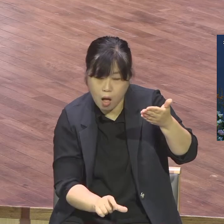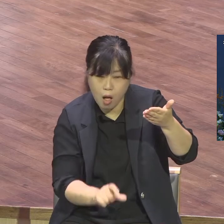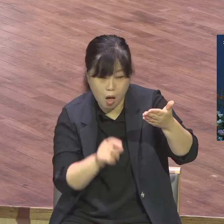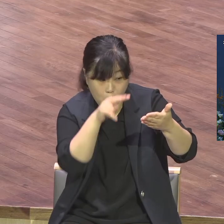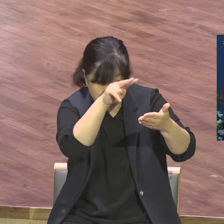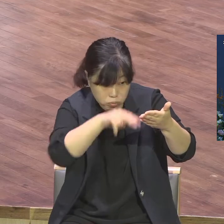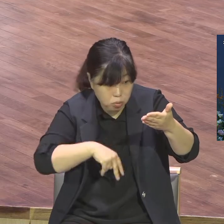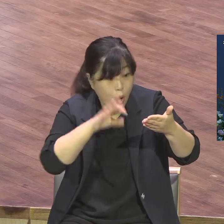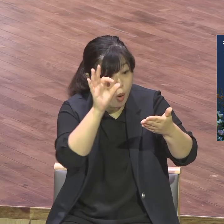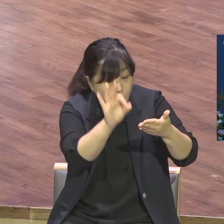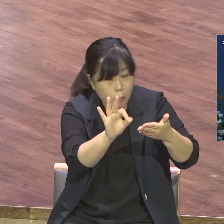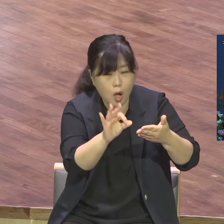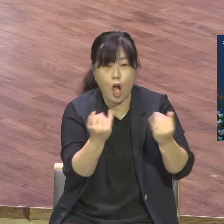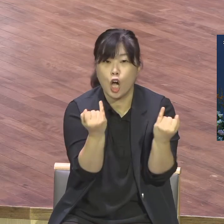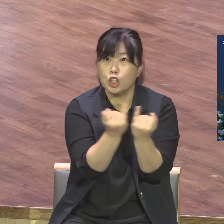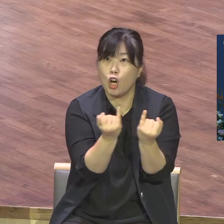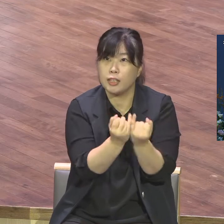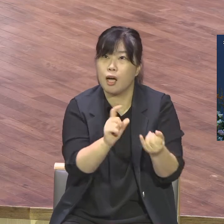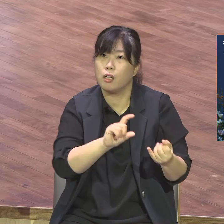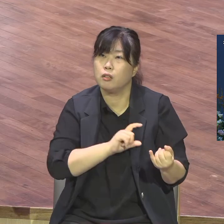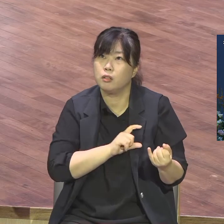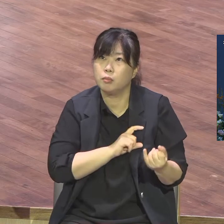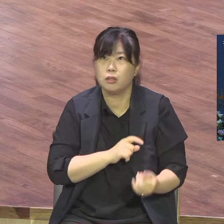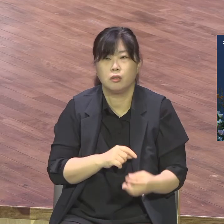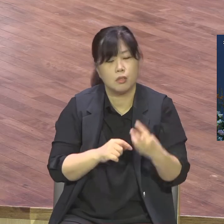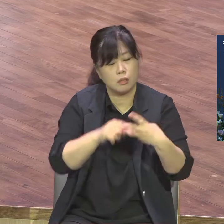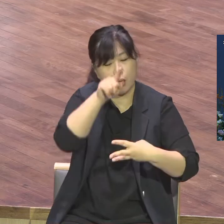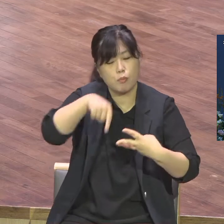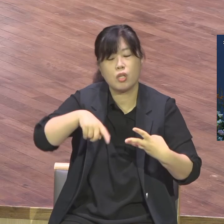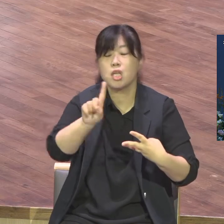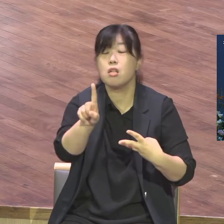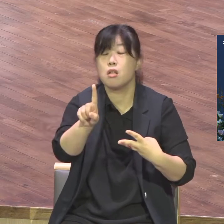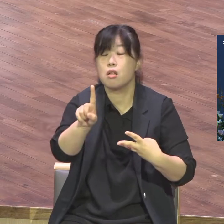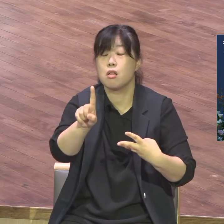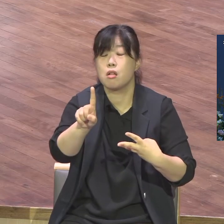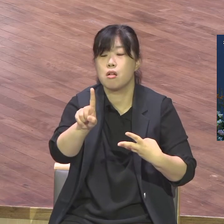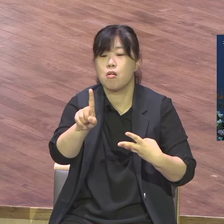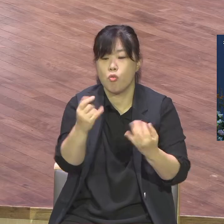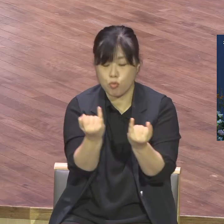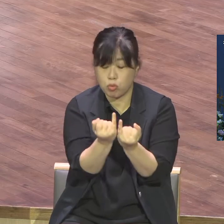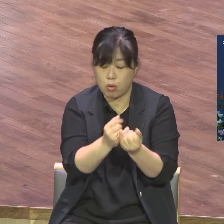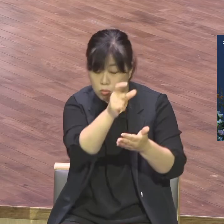명단을 보면요, 여성이 3분의 1이에요. 엄청 많아요.